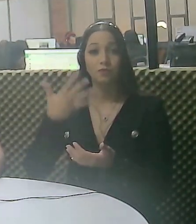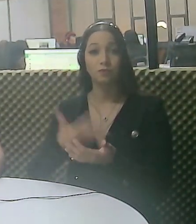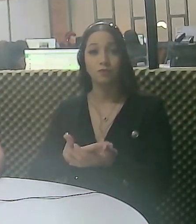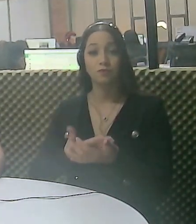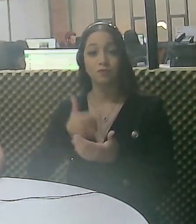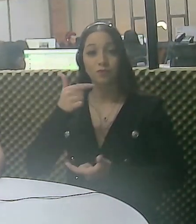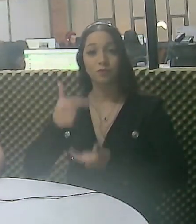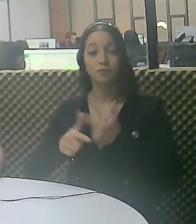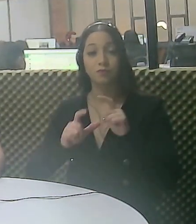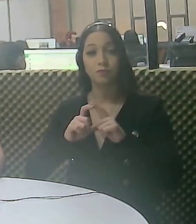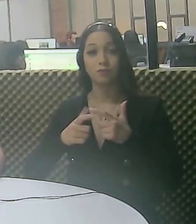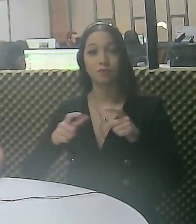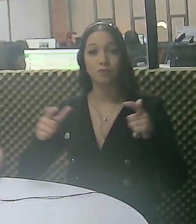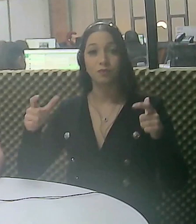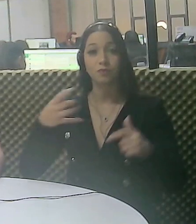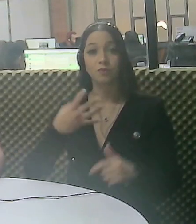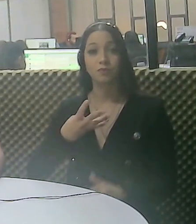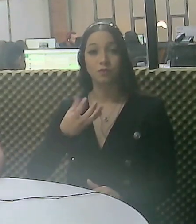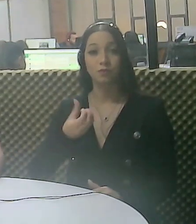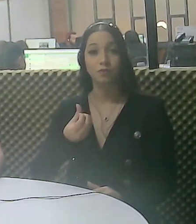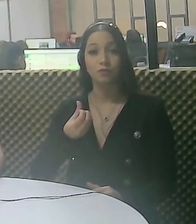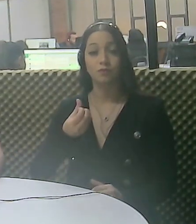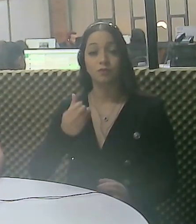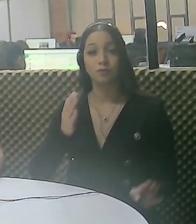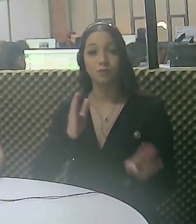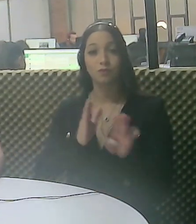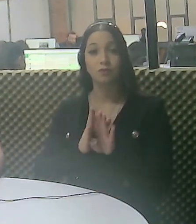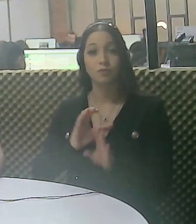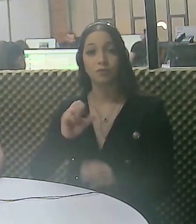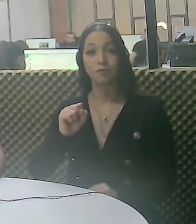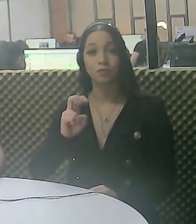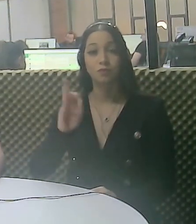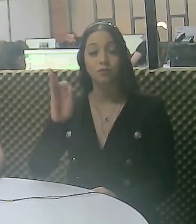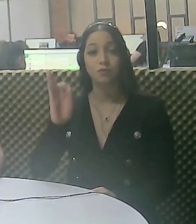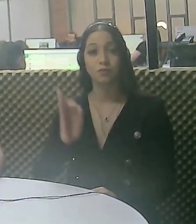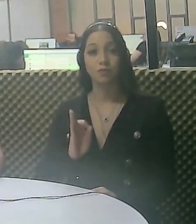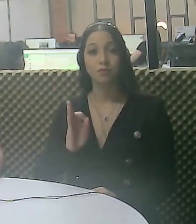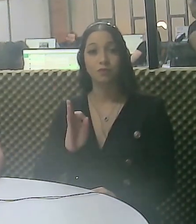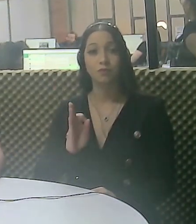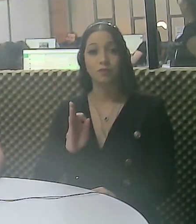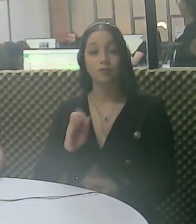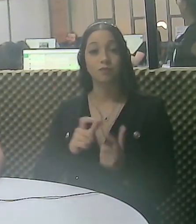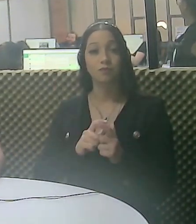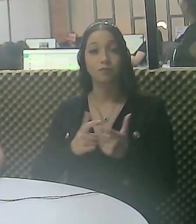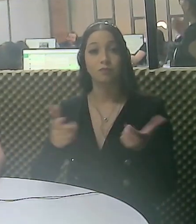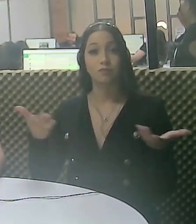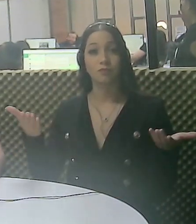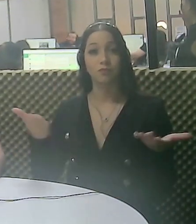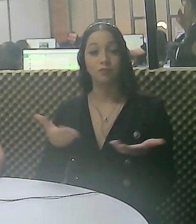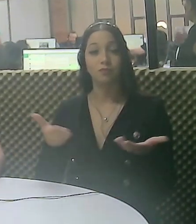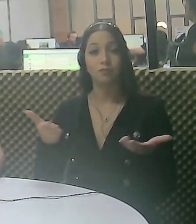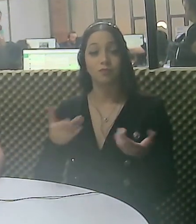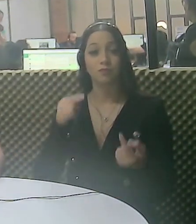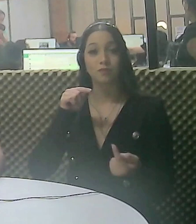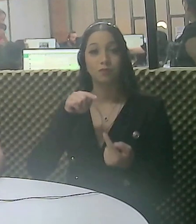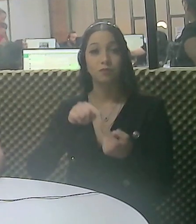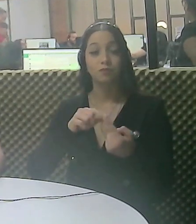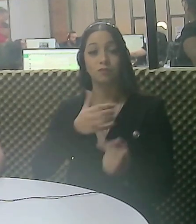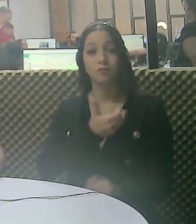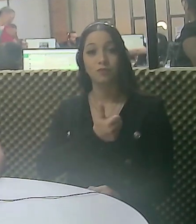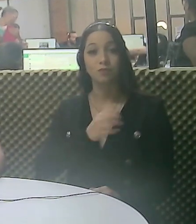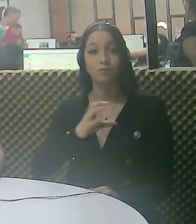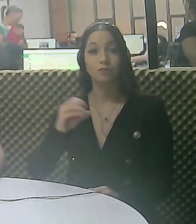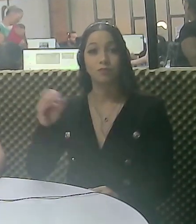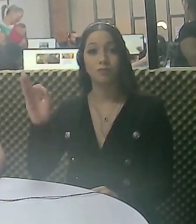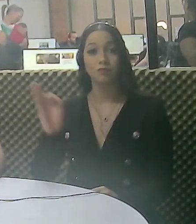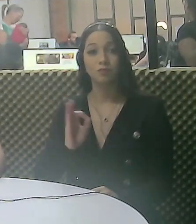do serviço foi ampliada de 46% para 85%. Com a atual ampliação, a coleta corresponderá a